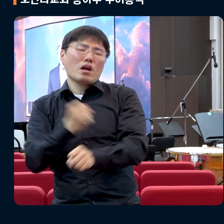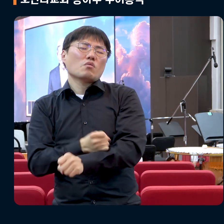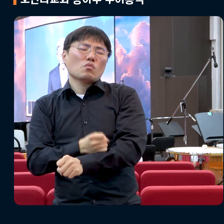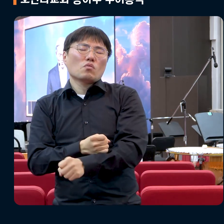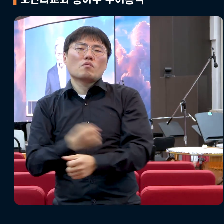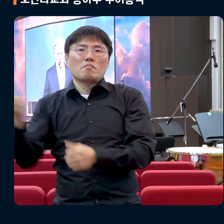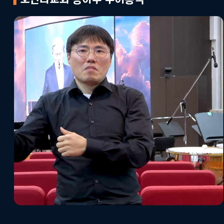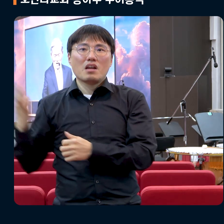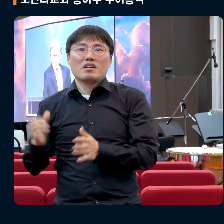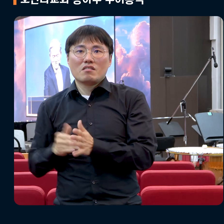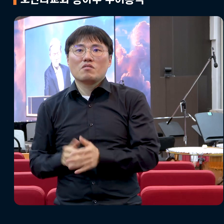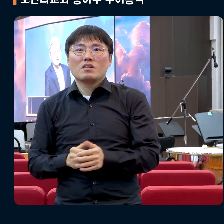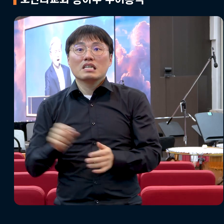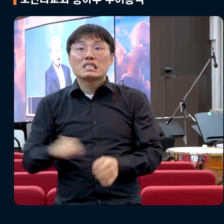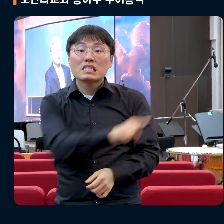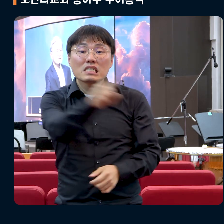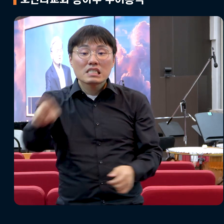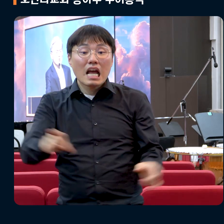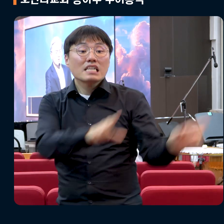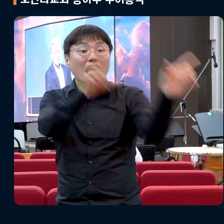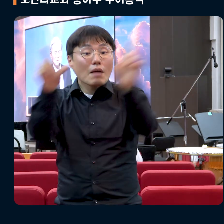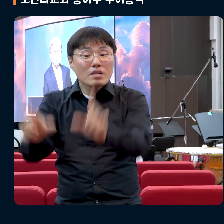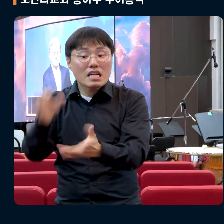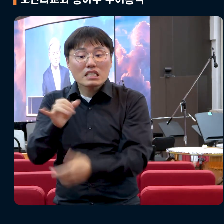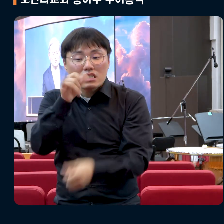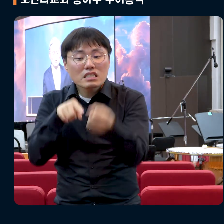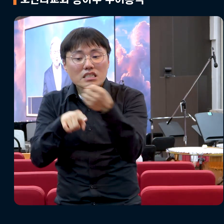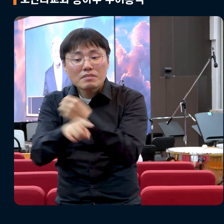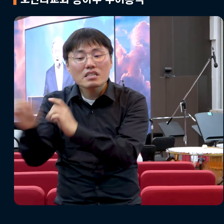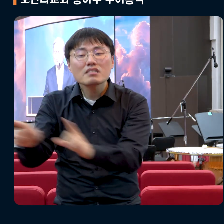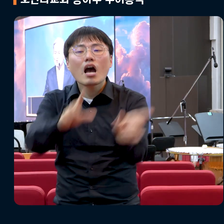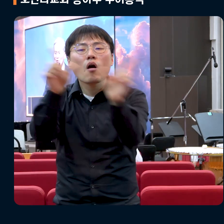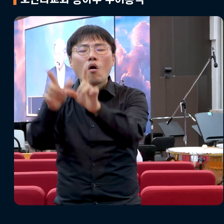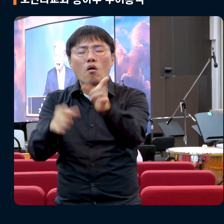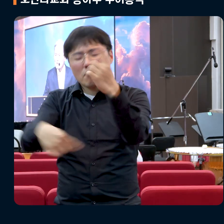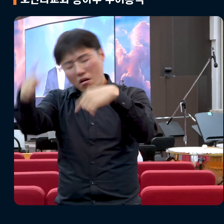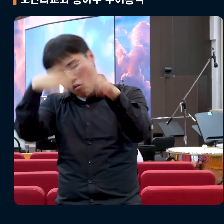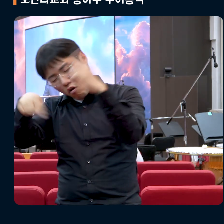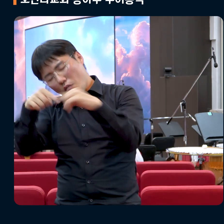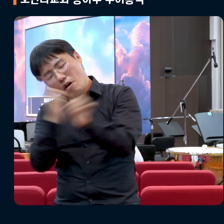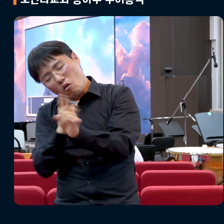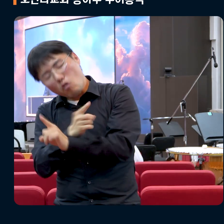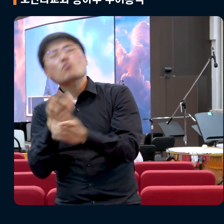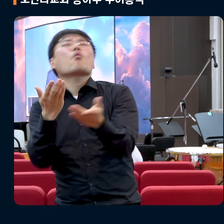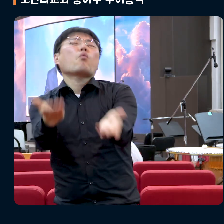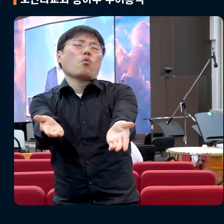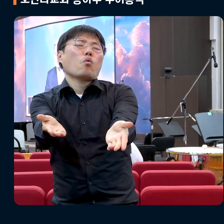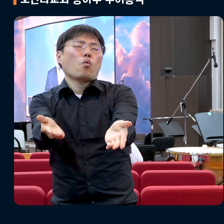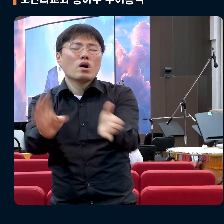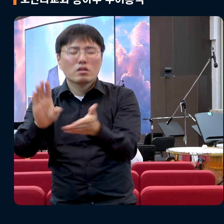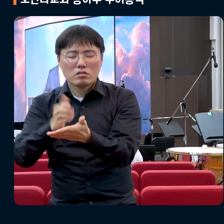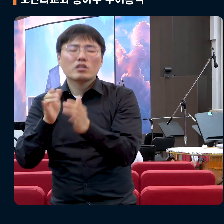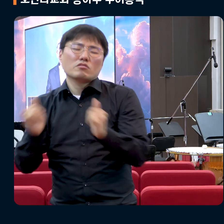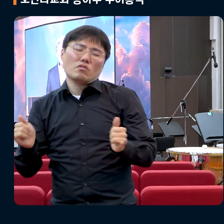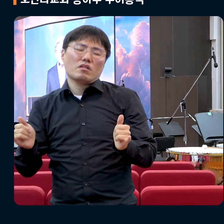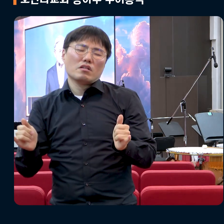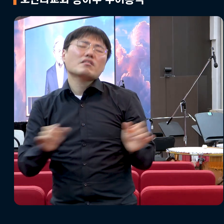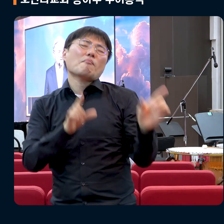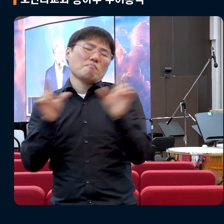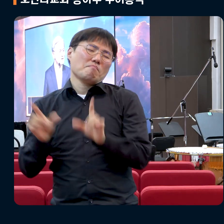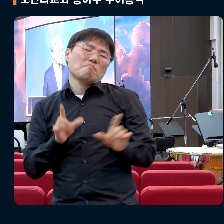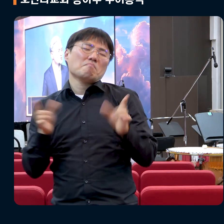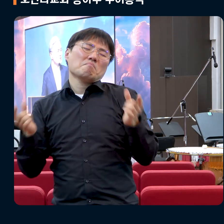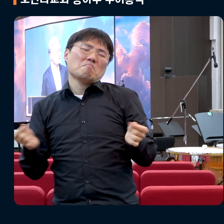우리가. 그리고 그들의 삶을 가치 있고 의미 있는 것으로 바꾸어 가라고. 이게